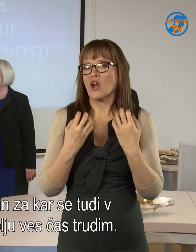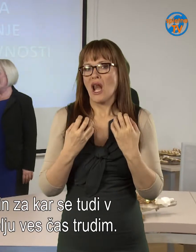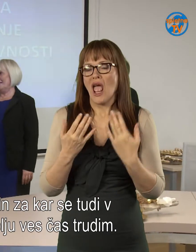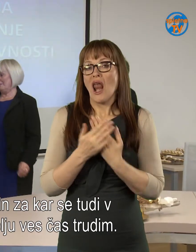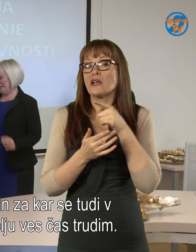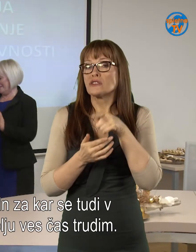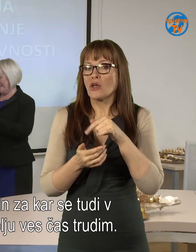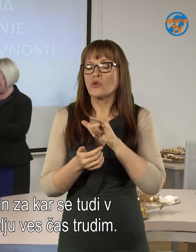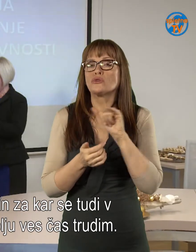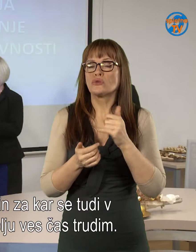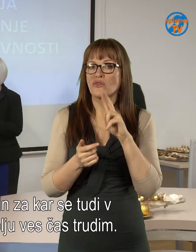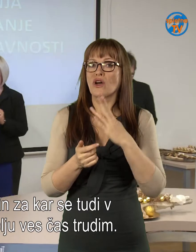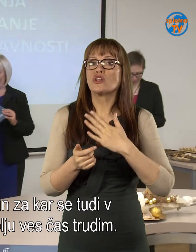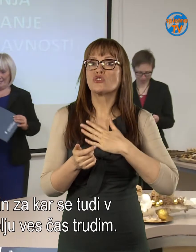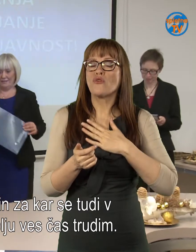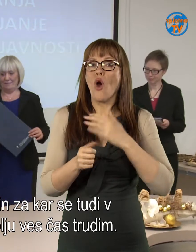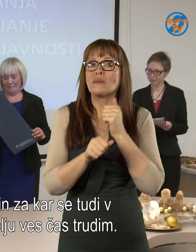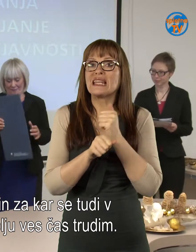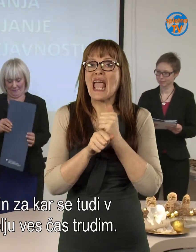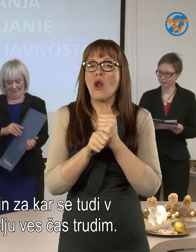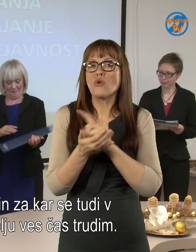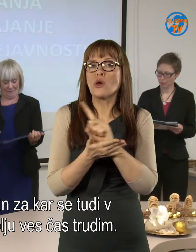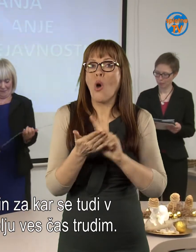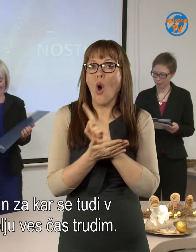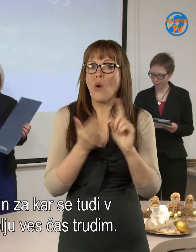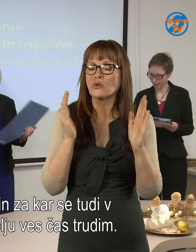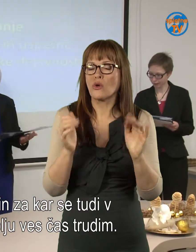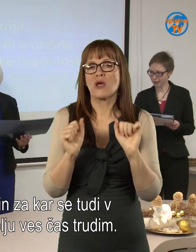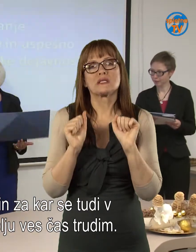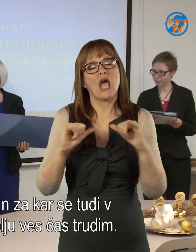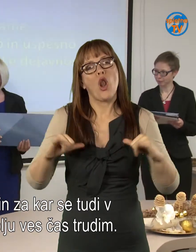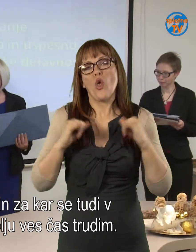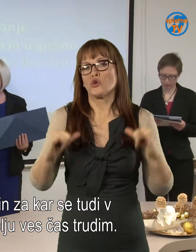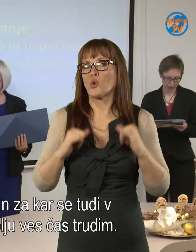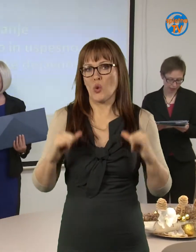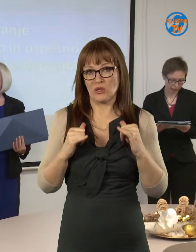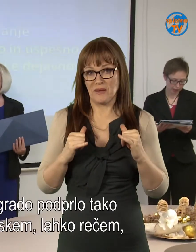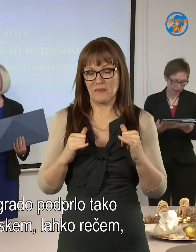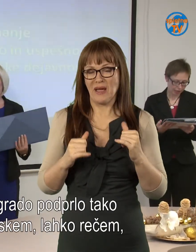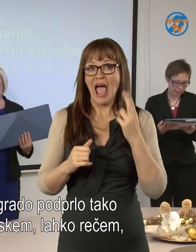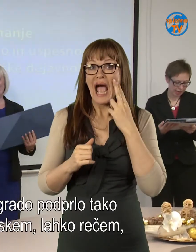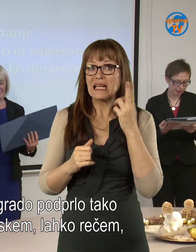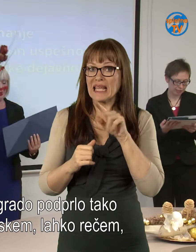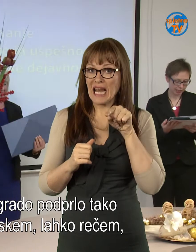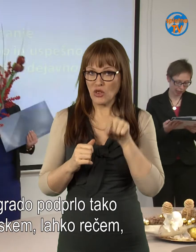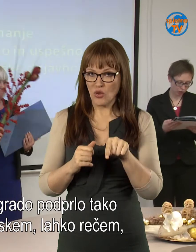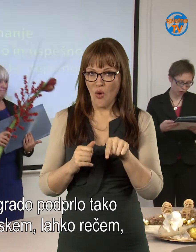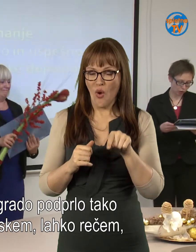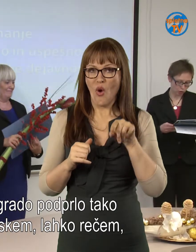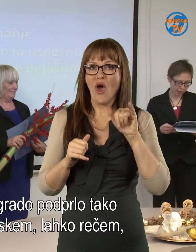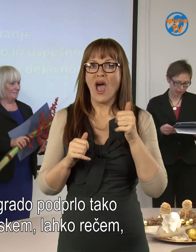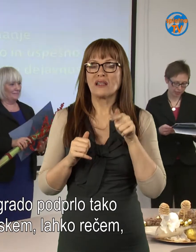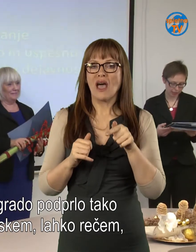kar se tudi v svojem delovnem obdobju tudi ves čas trudim. Glede na to, da